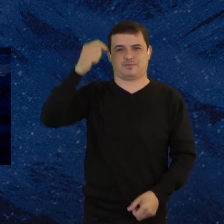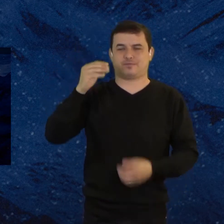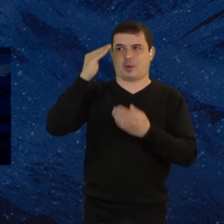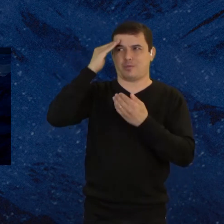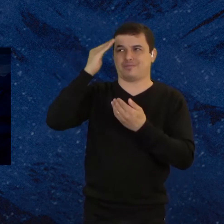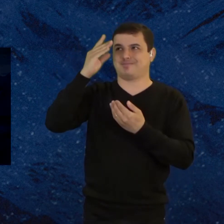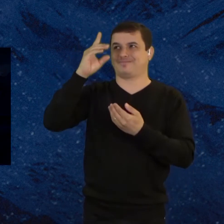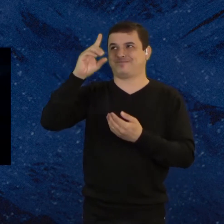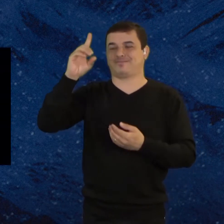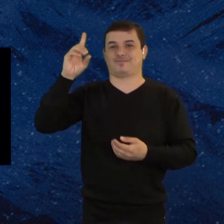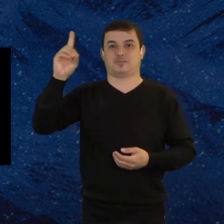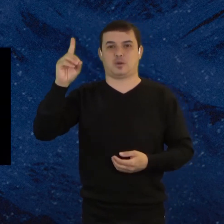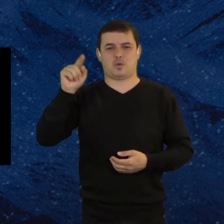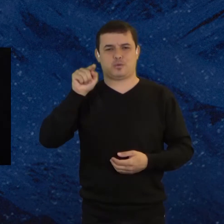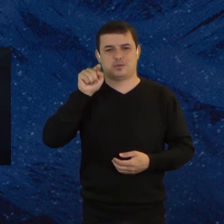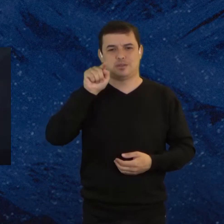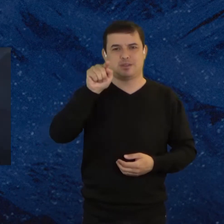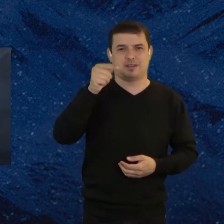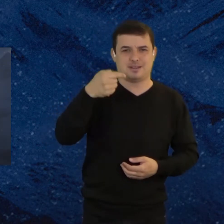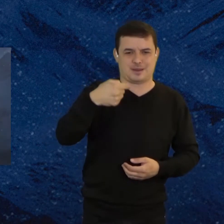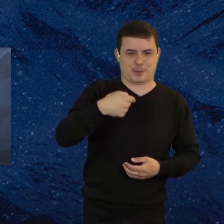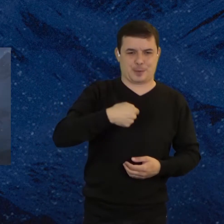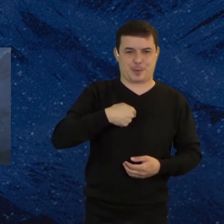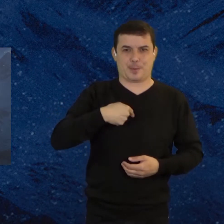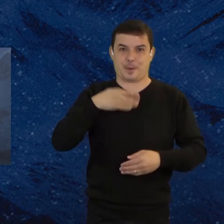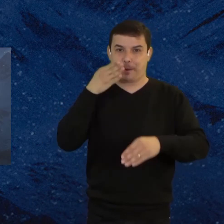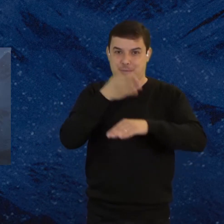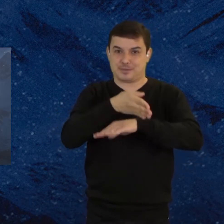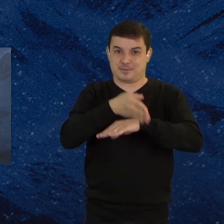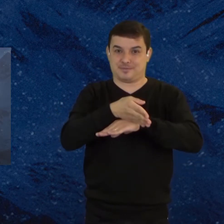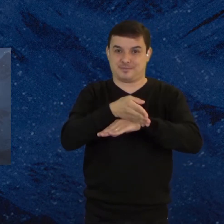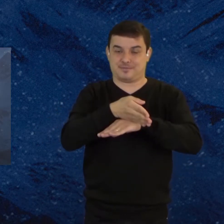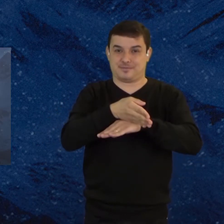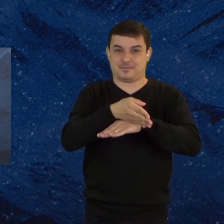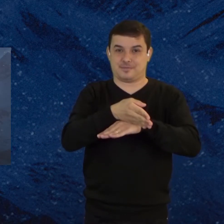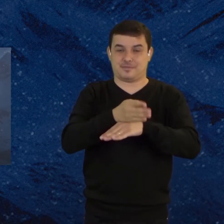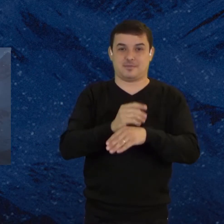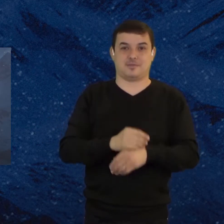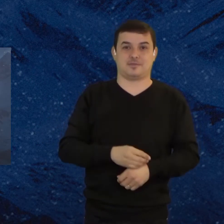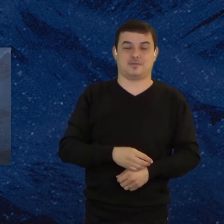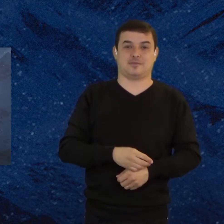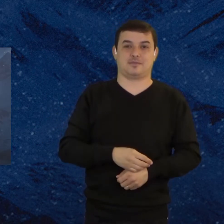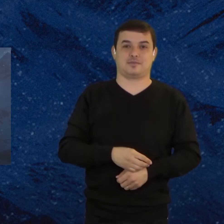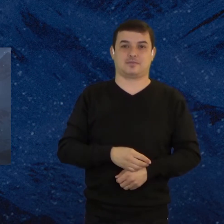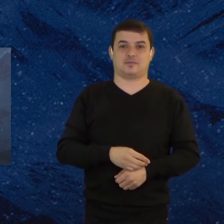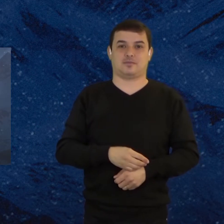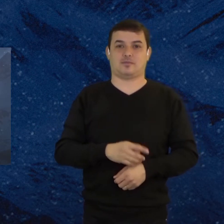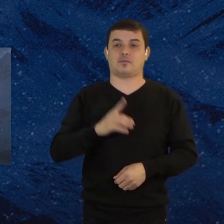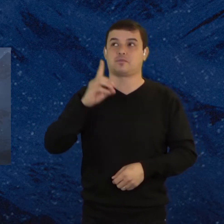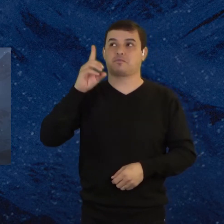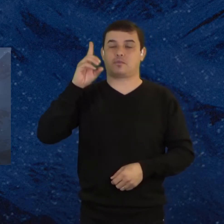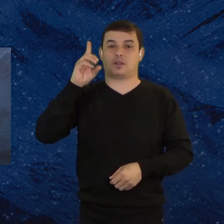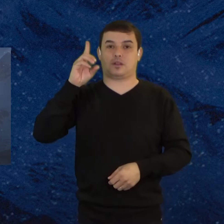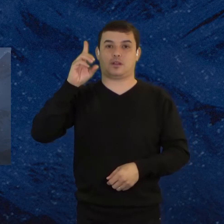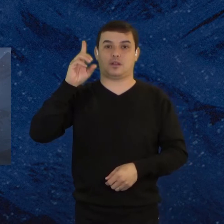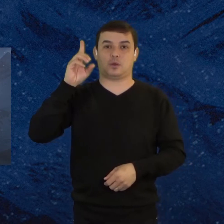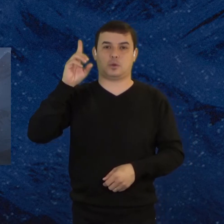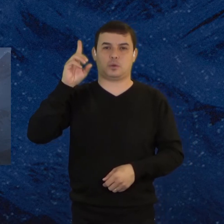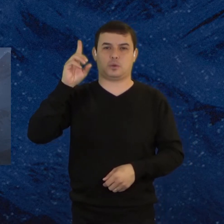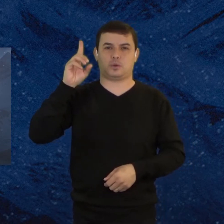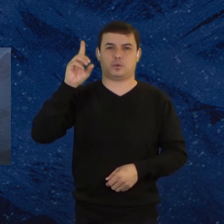Deus. Você quer fazer parte desse exército? Eu creio que Deus está